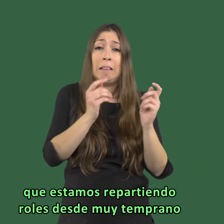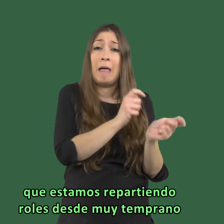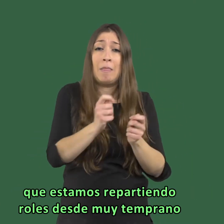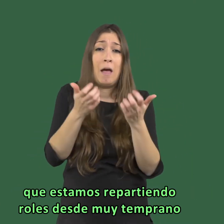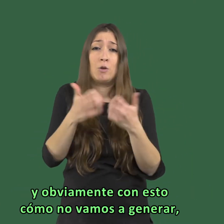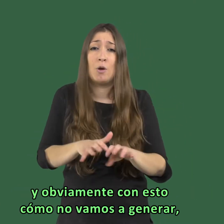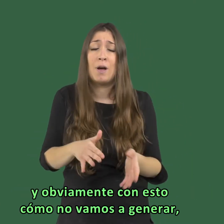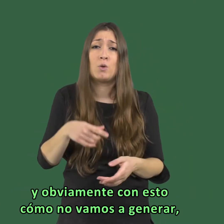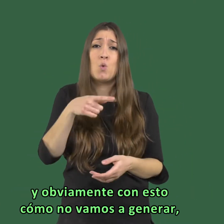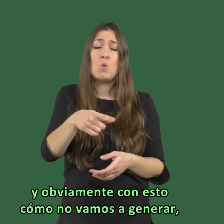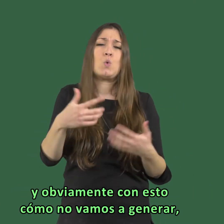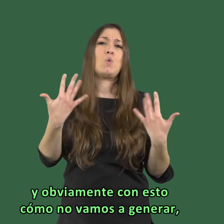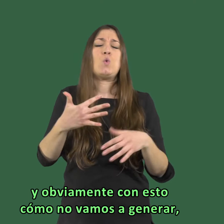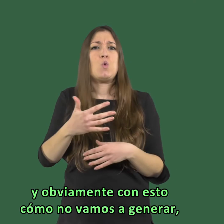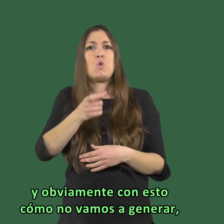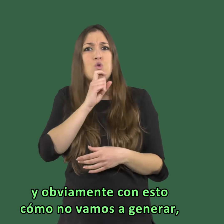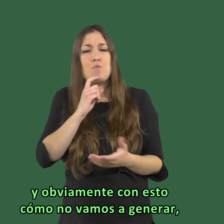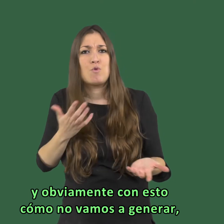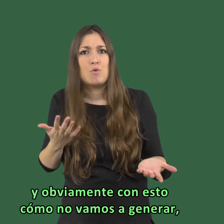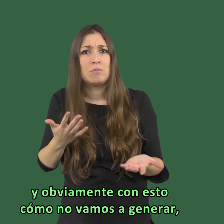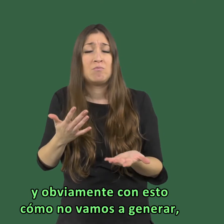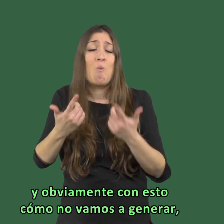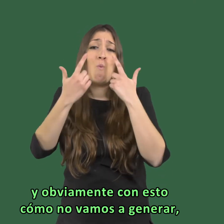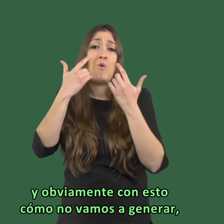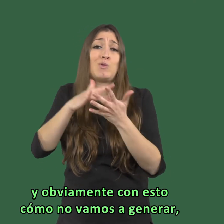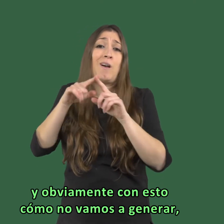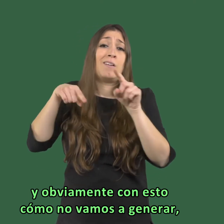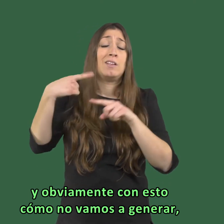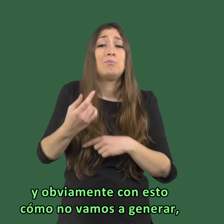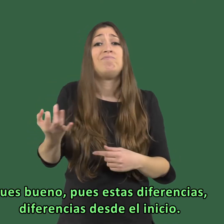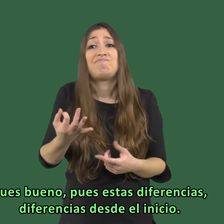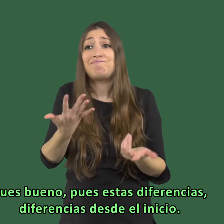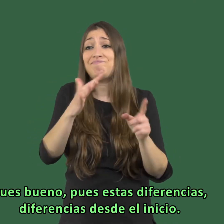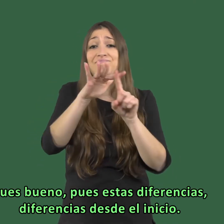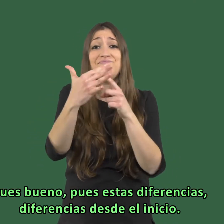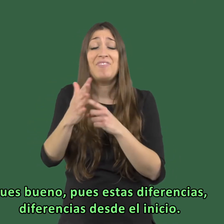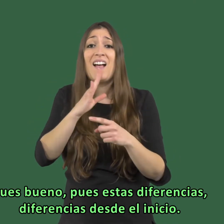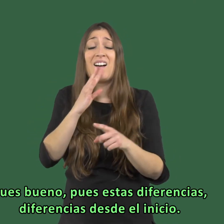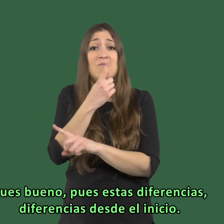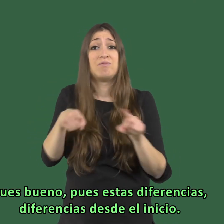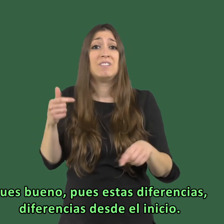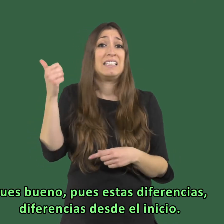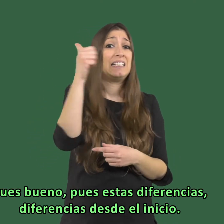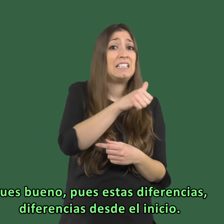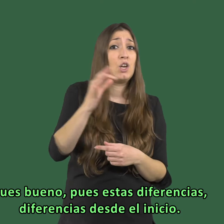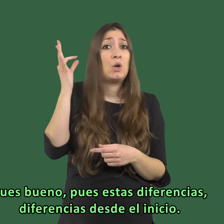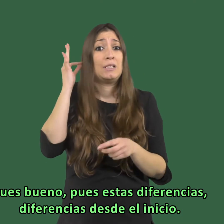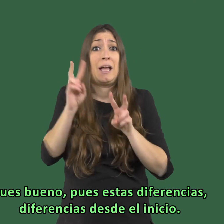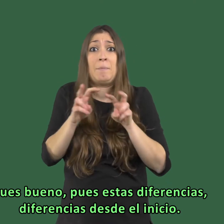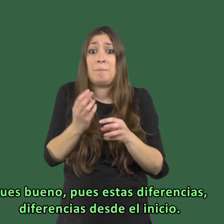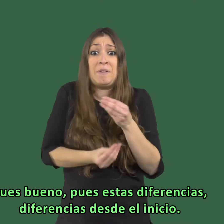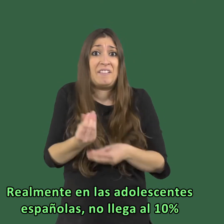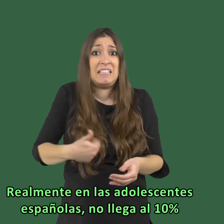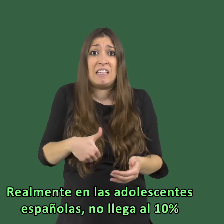muy temprano y obviamente con esto, ¿cómo no vamos a generar pues, bueno, pues estas diferencias desde